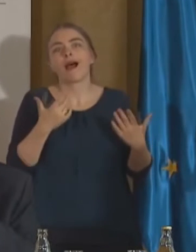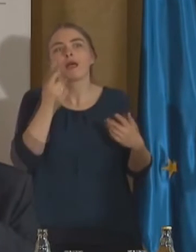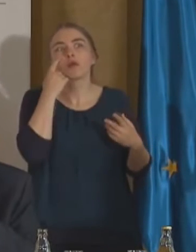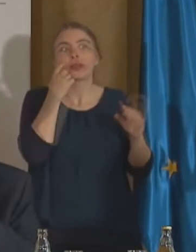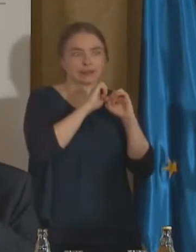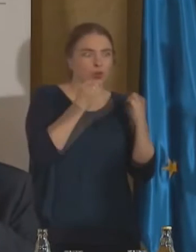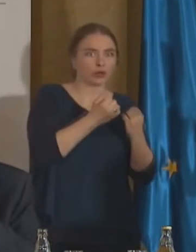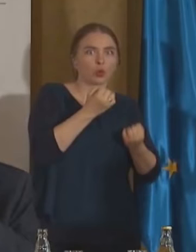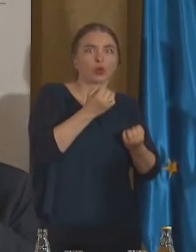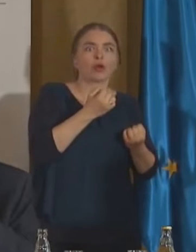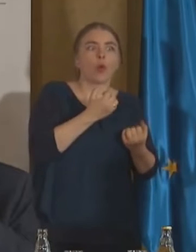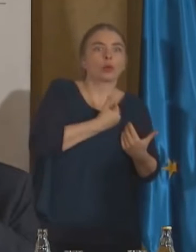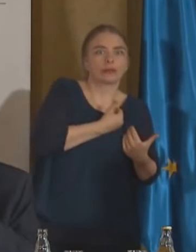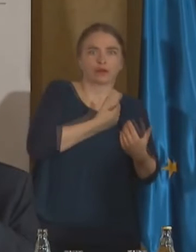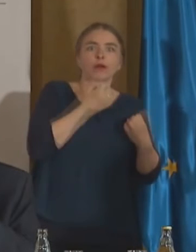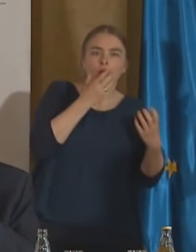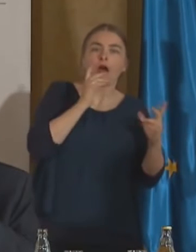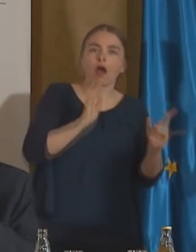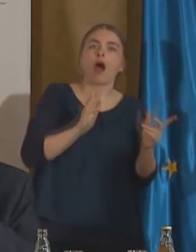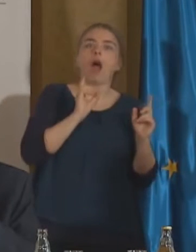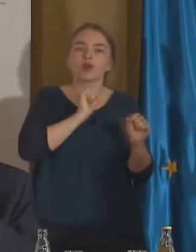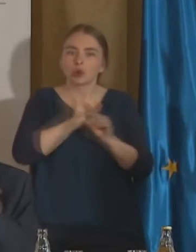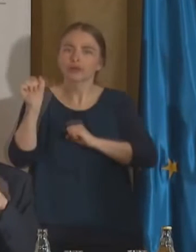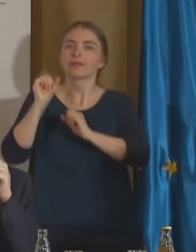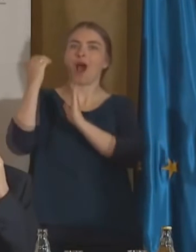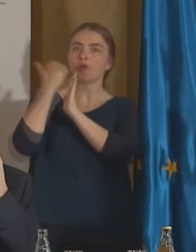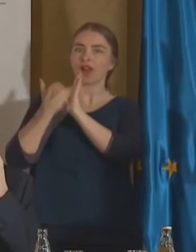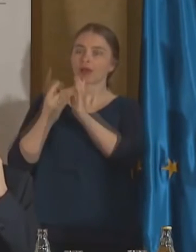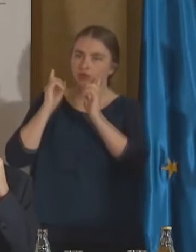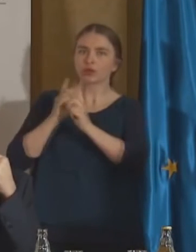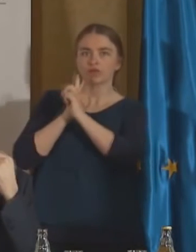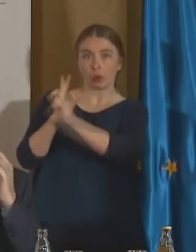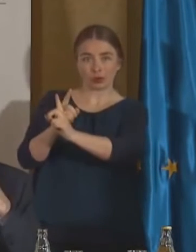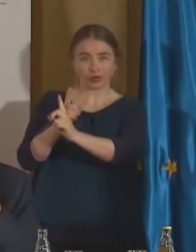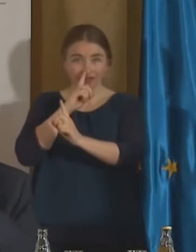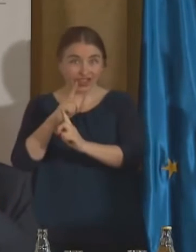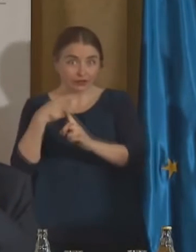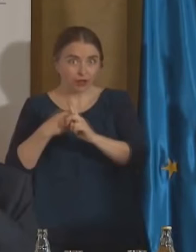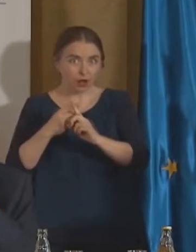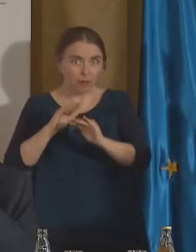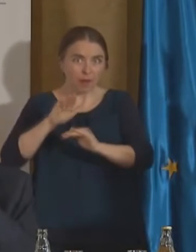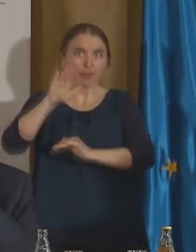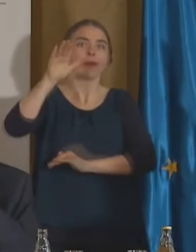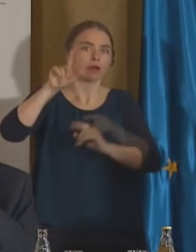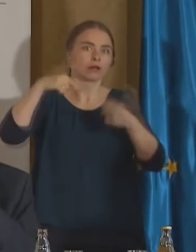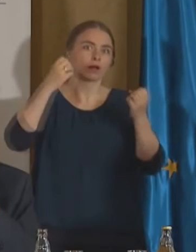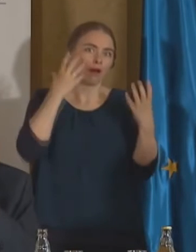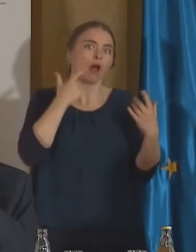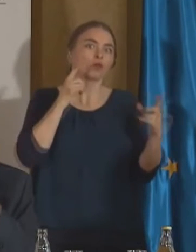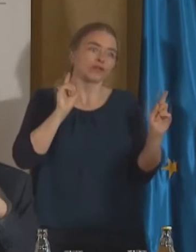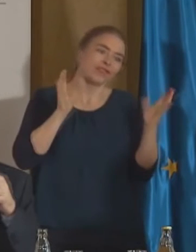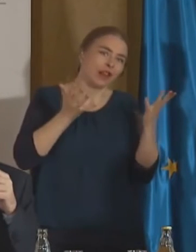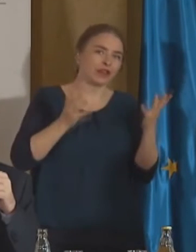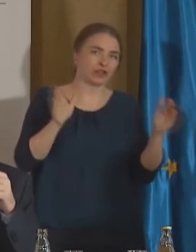müssen die gesundheitspolitischen Auflagen strikt beachtet werden. Und wenn es hier andere Entwicklungen als derzeit gibt, müssen wir natürlich auch gegensteuern. Aber